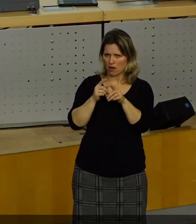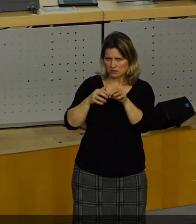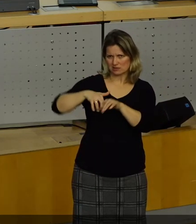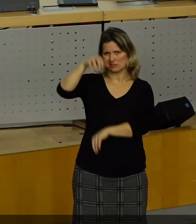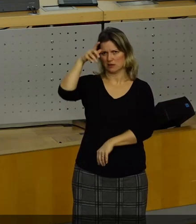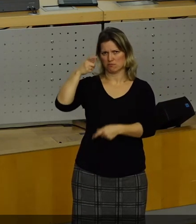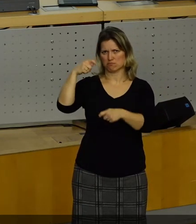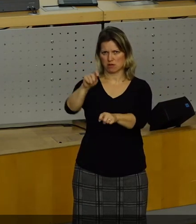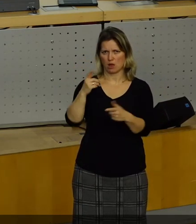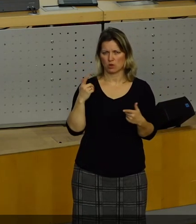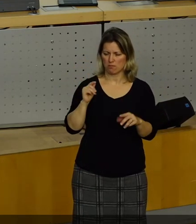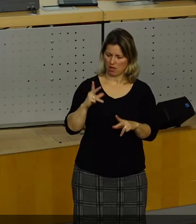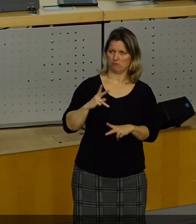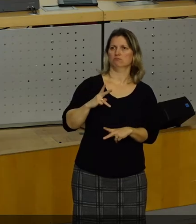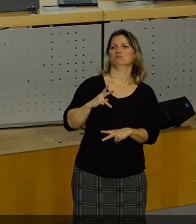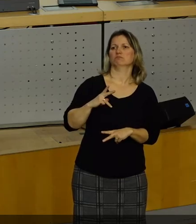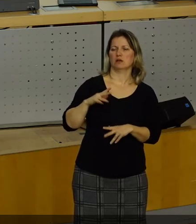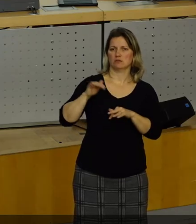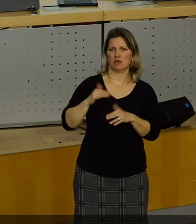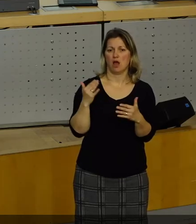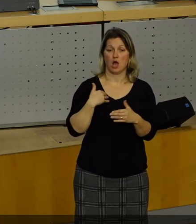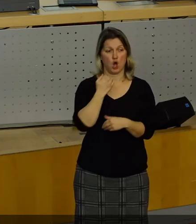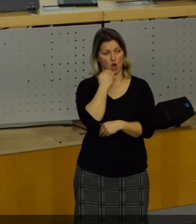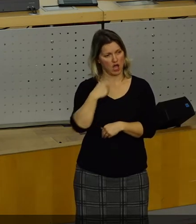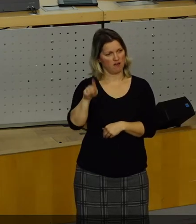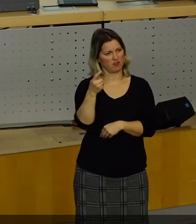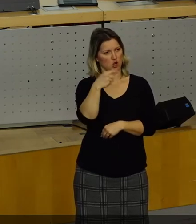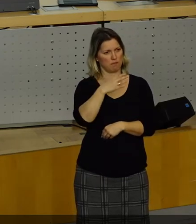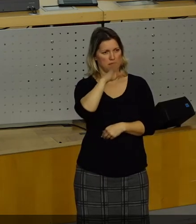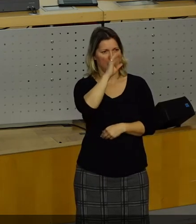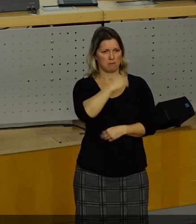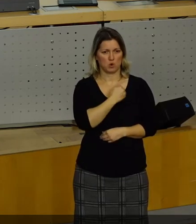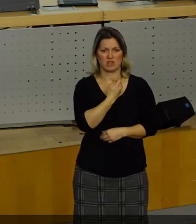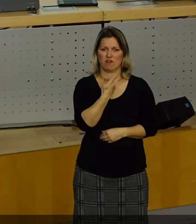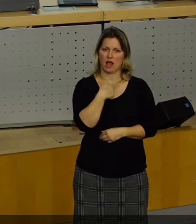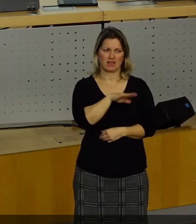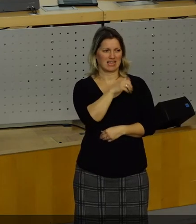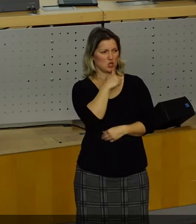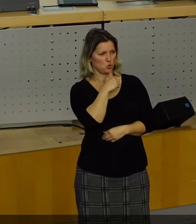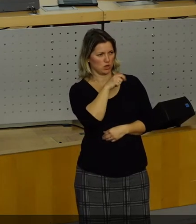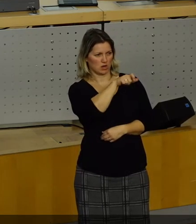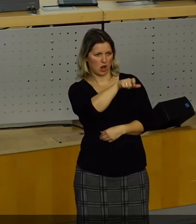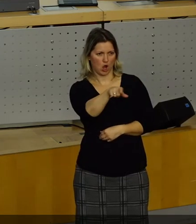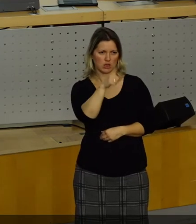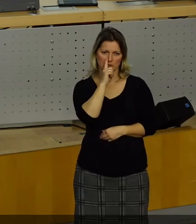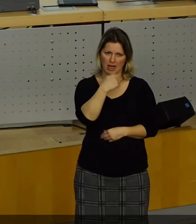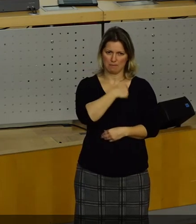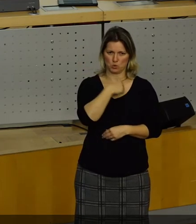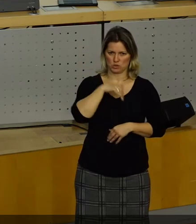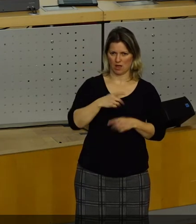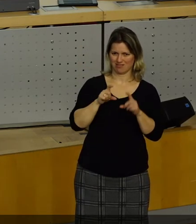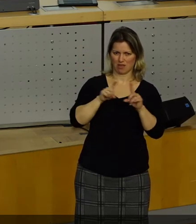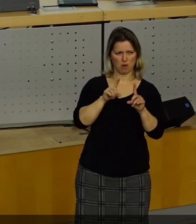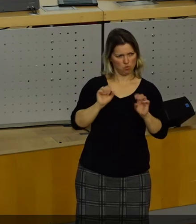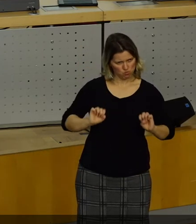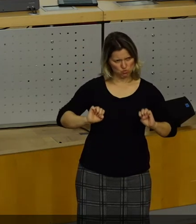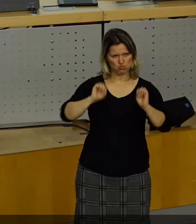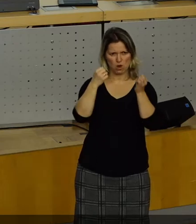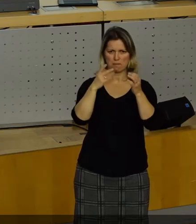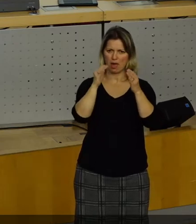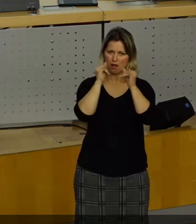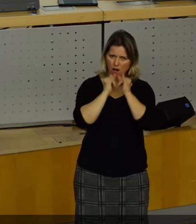da mehr Mut und vielleicht auch die Stimme der jüngeren Generation, der jungen Architekten beispielsweise, auch bei diesem Thema mal